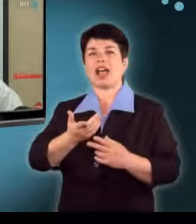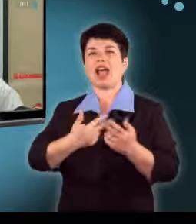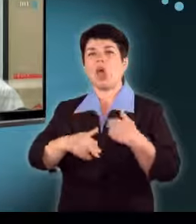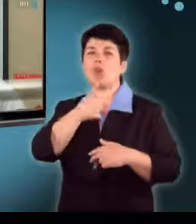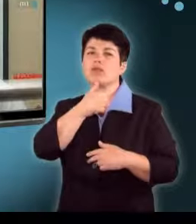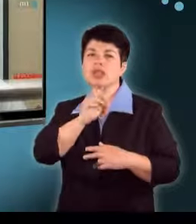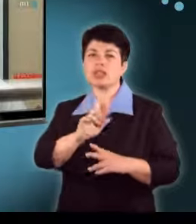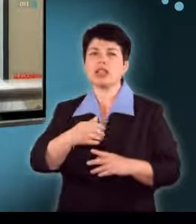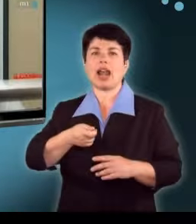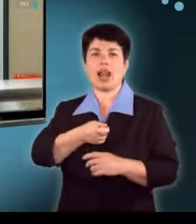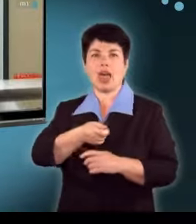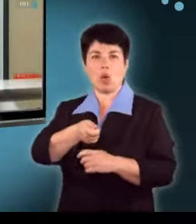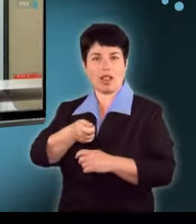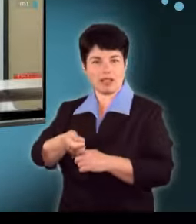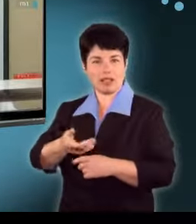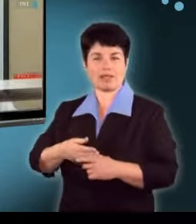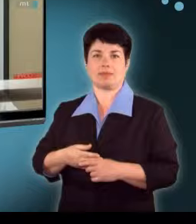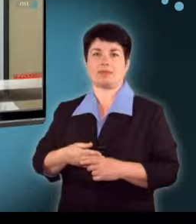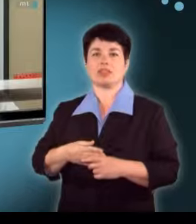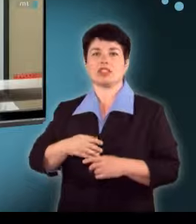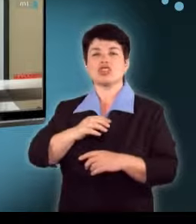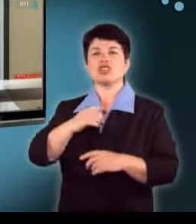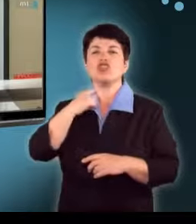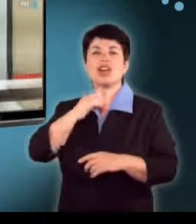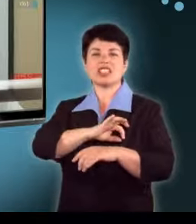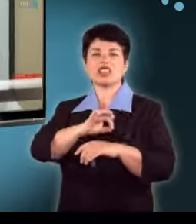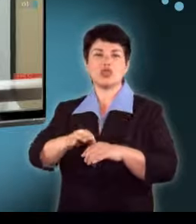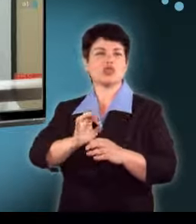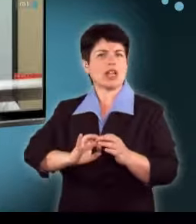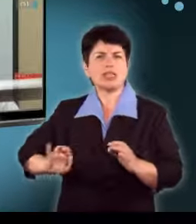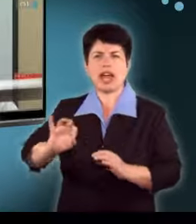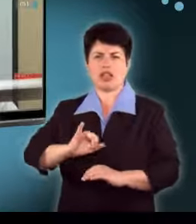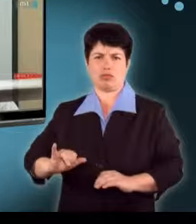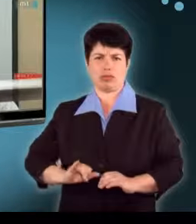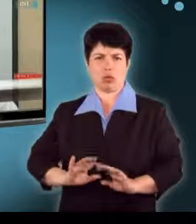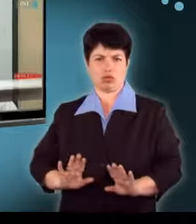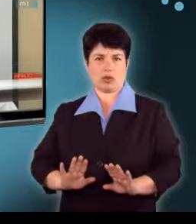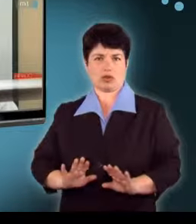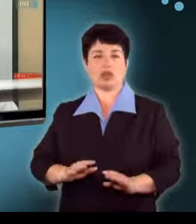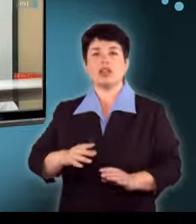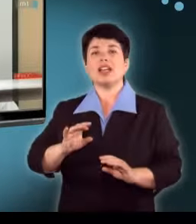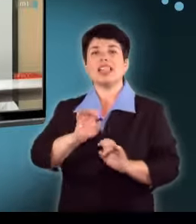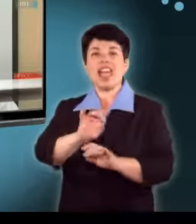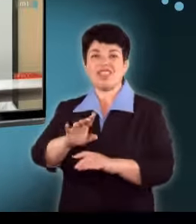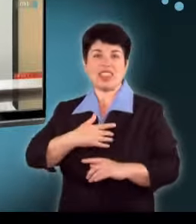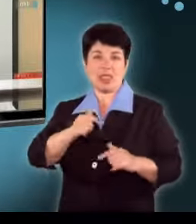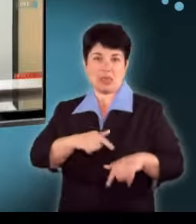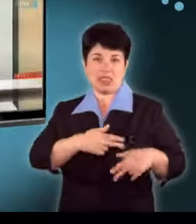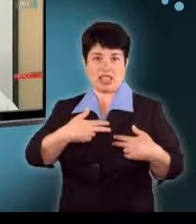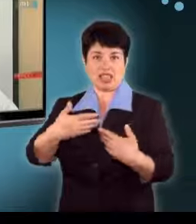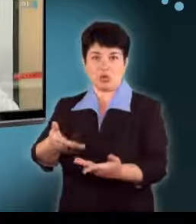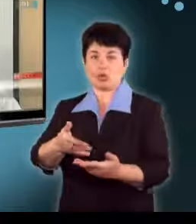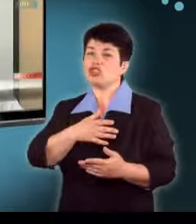A sertés hús teljesen biztonságos. A járvány nem a hízlaldából indult, és semmi köze a húshoz. Ebben a szakértők